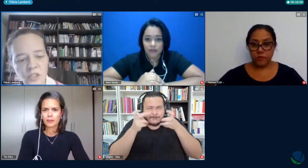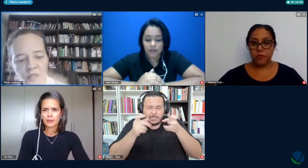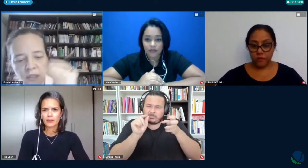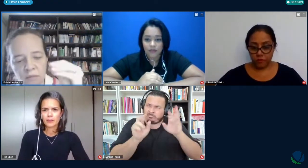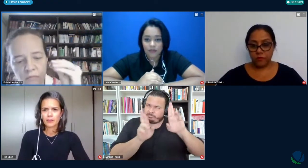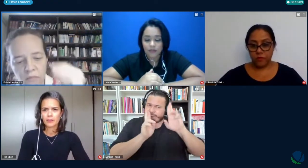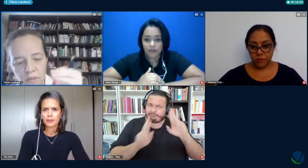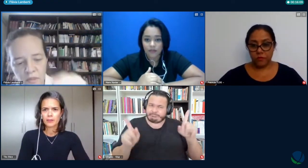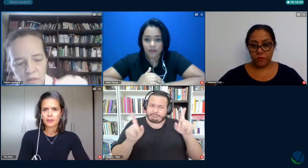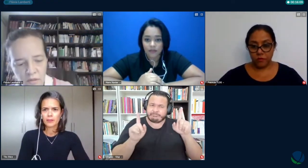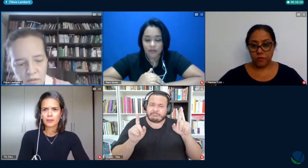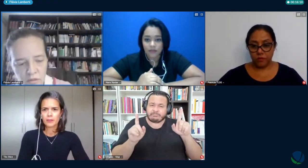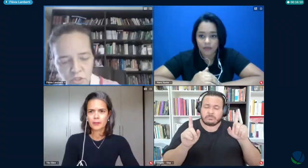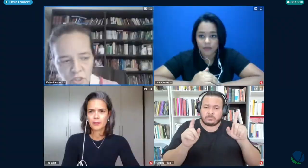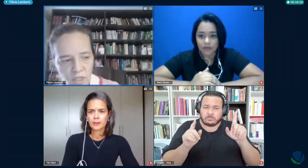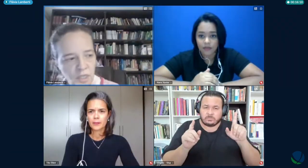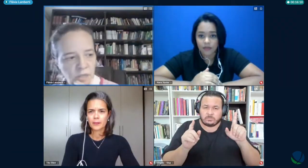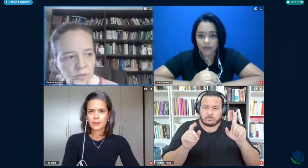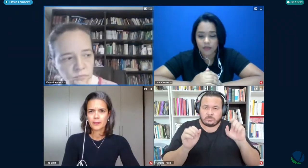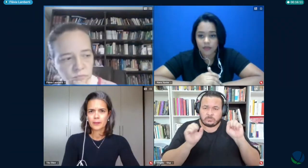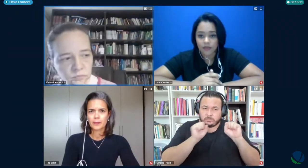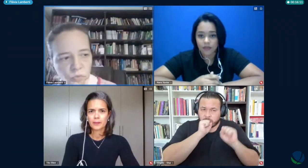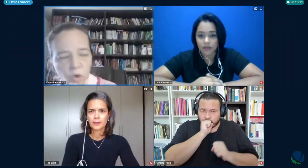diferença de